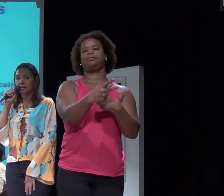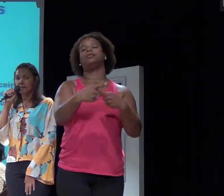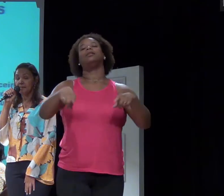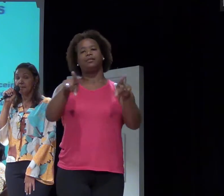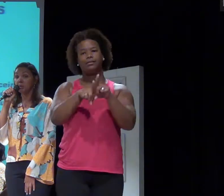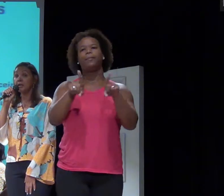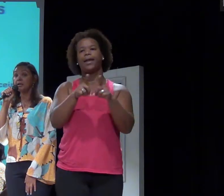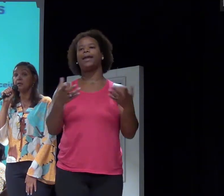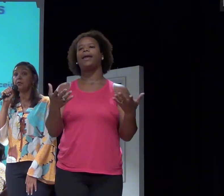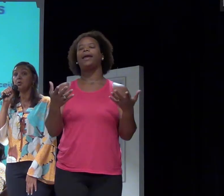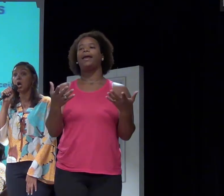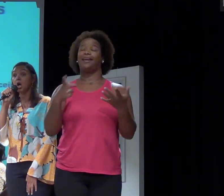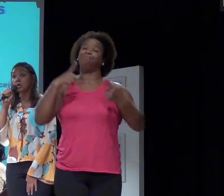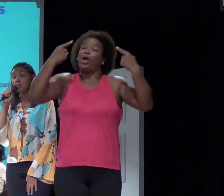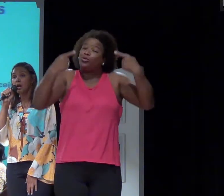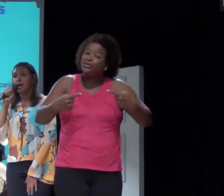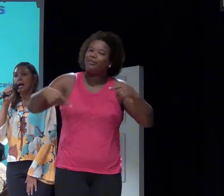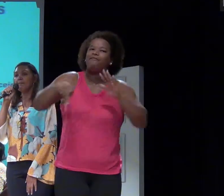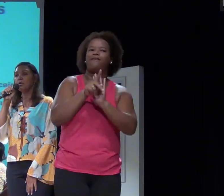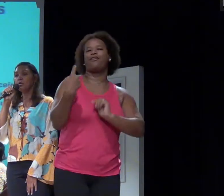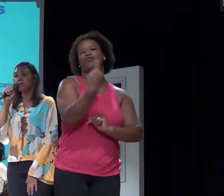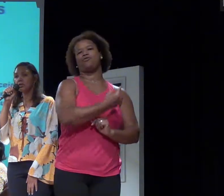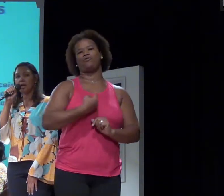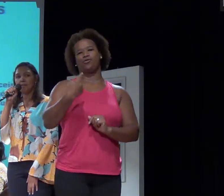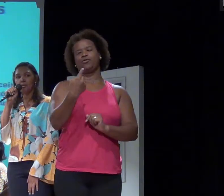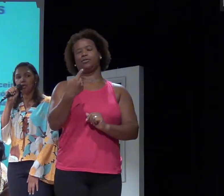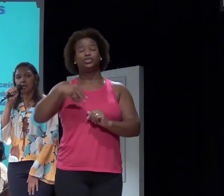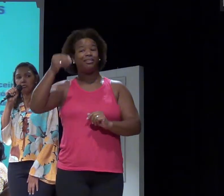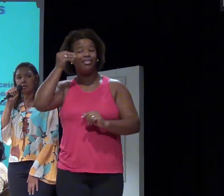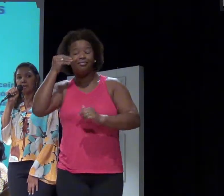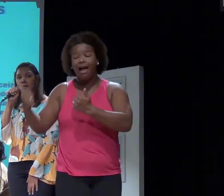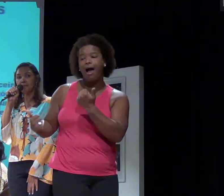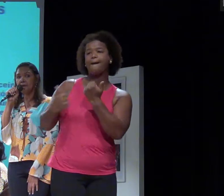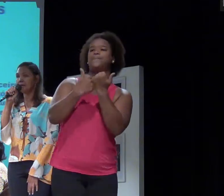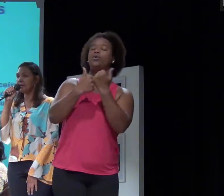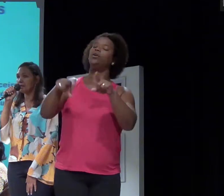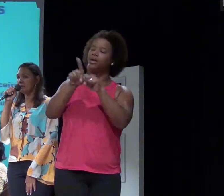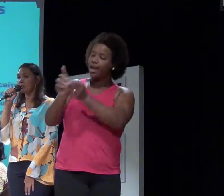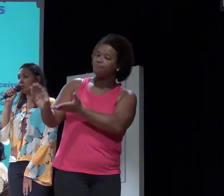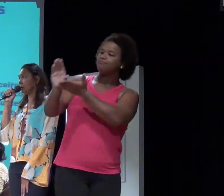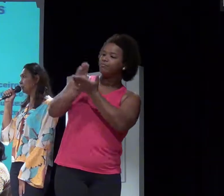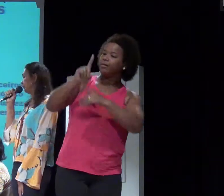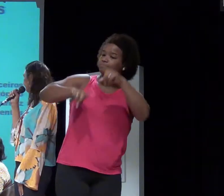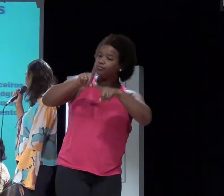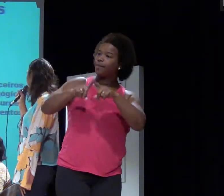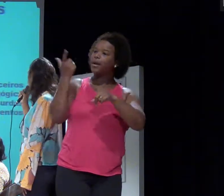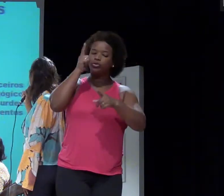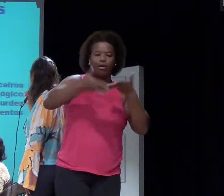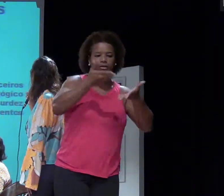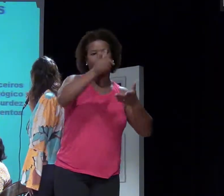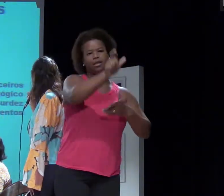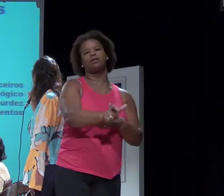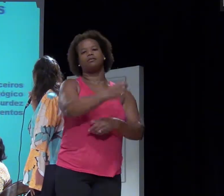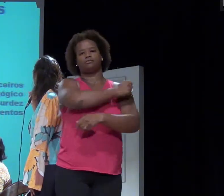grande desafio nosso, a busca de apoio de recursos para também atender esse público.